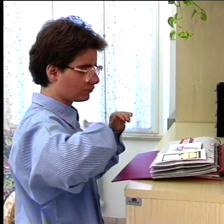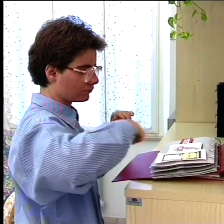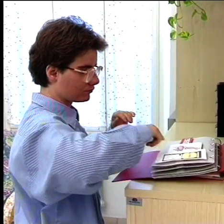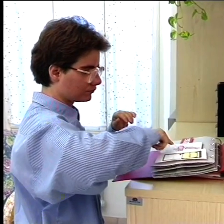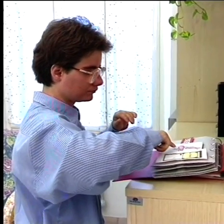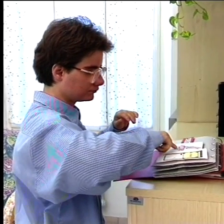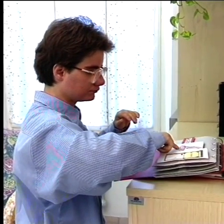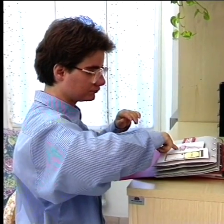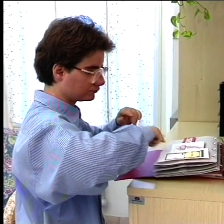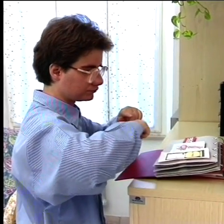oggetti, persone.